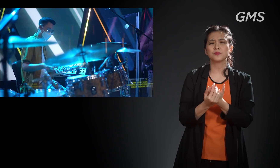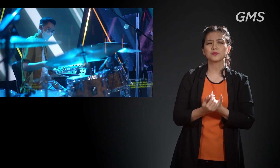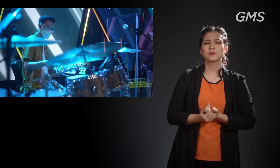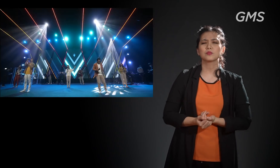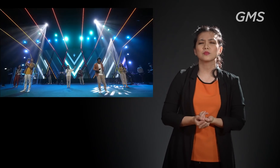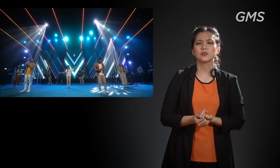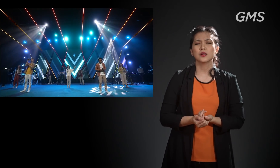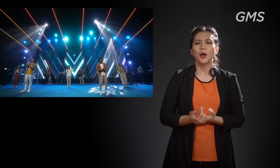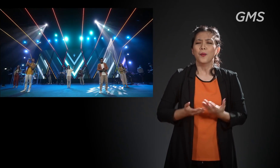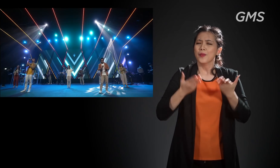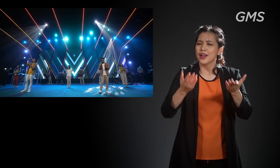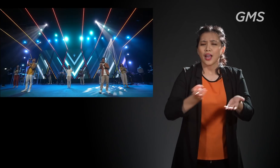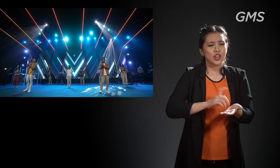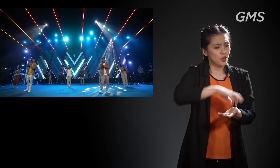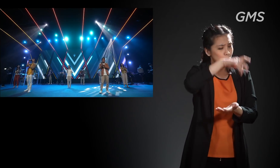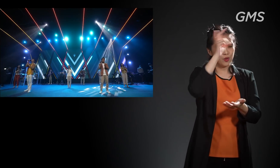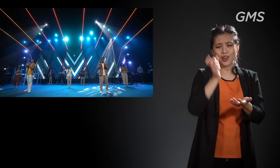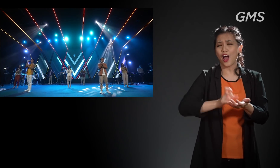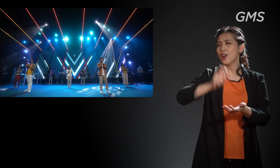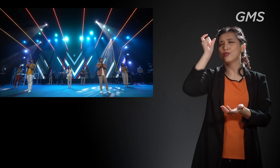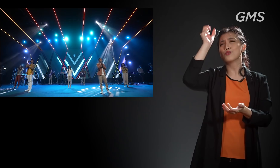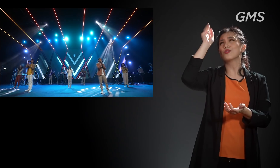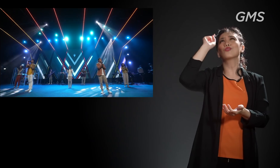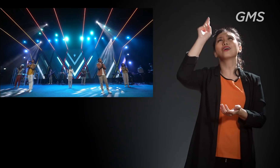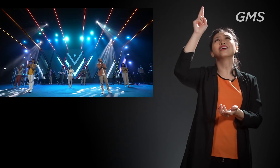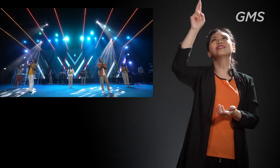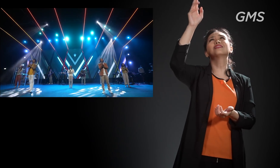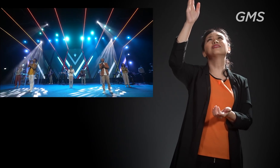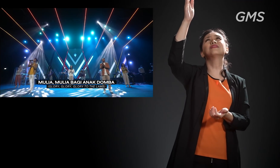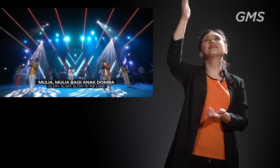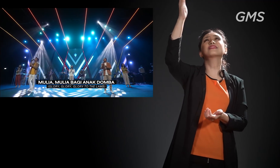Mari kita berikan kemuliaan bagi Tuhan kita. Mulia Engkau.